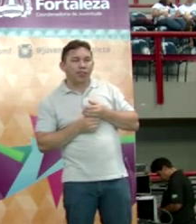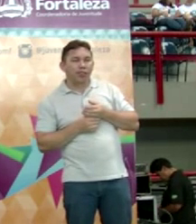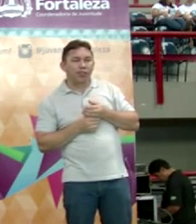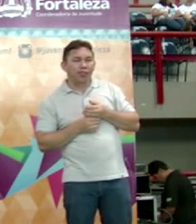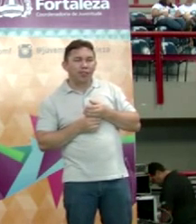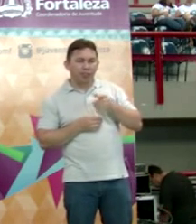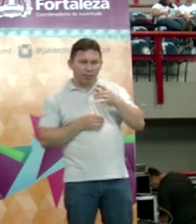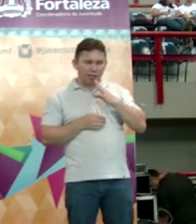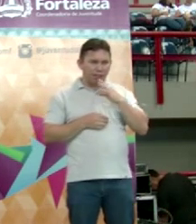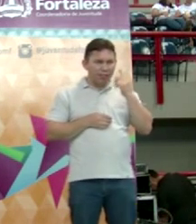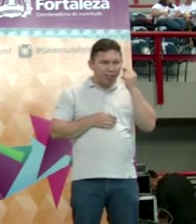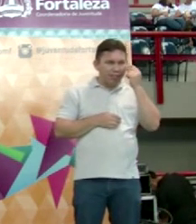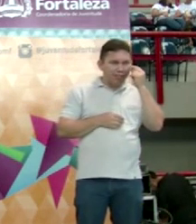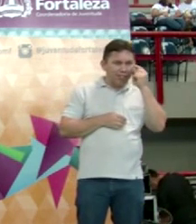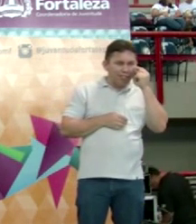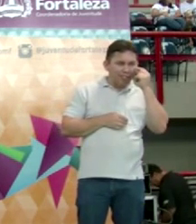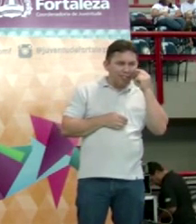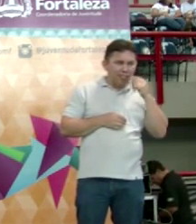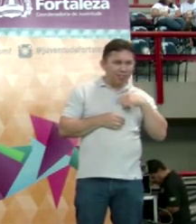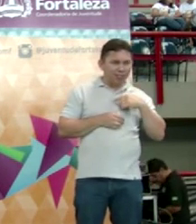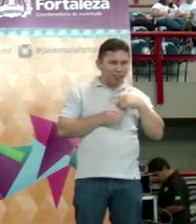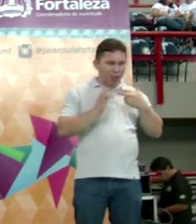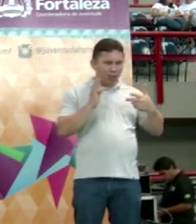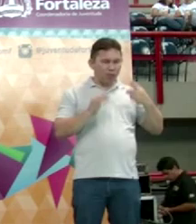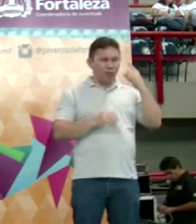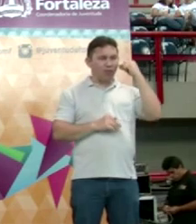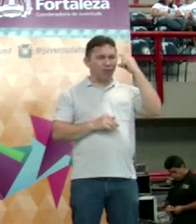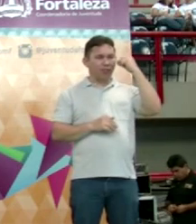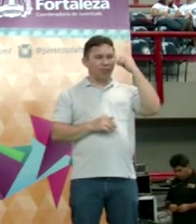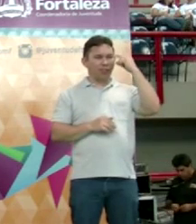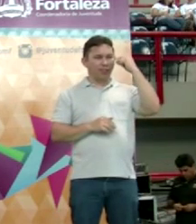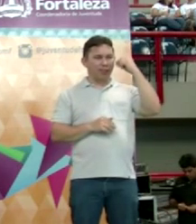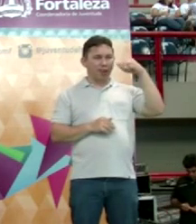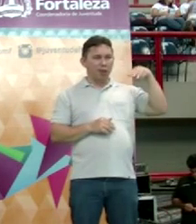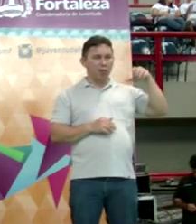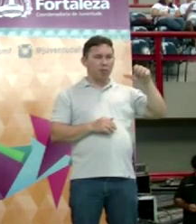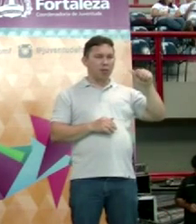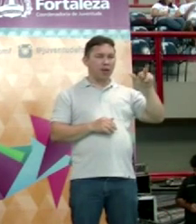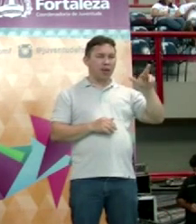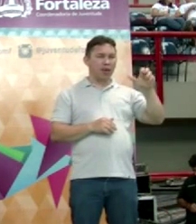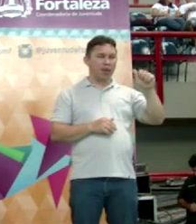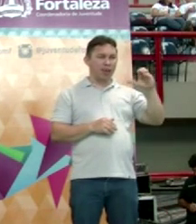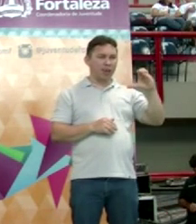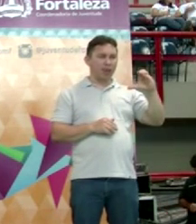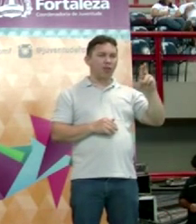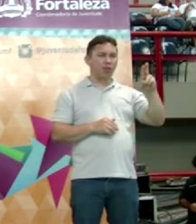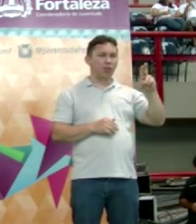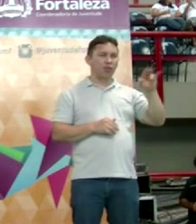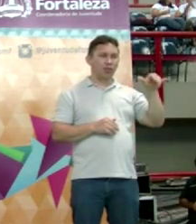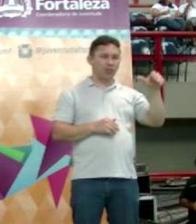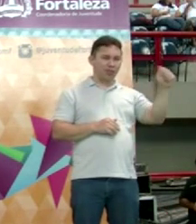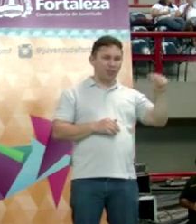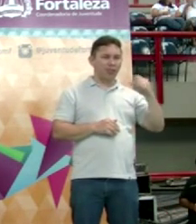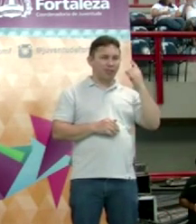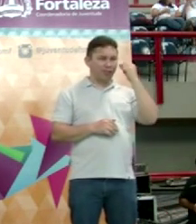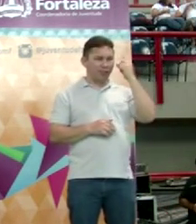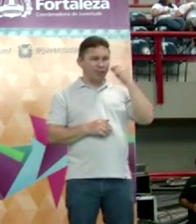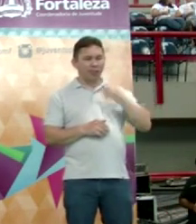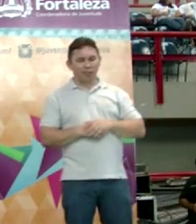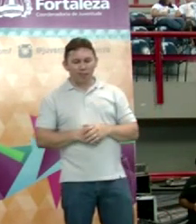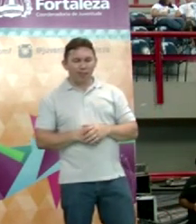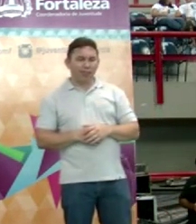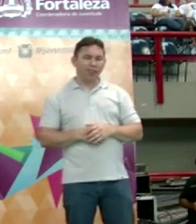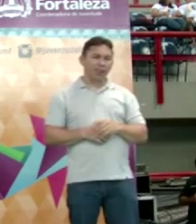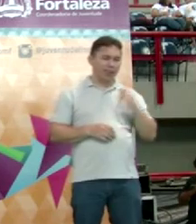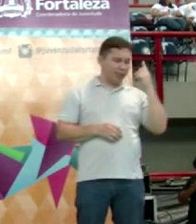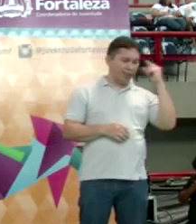ouviu falar do maracujá dá sono? Tem até um medicamento que é chamado de maracugina, né? Pronto. O que é a maracugina? O que é